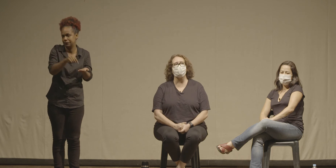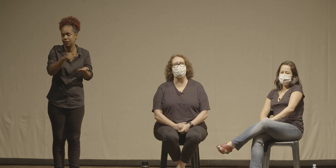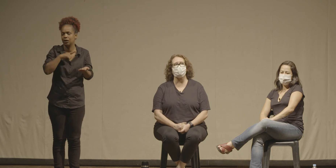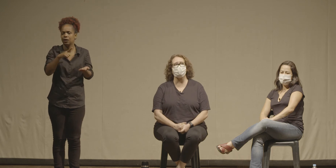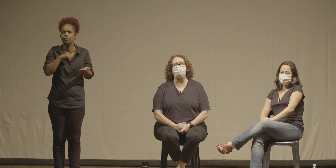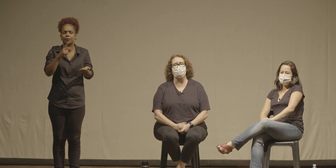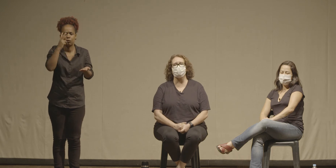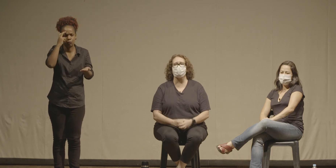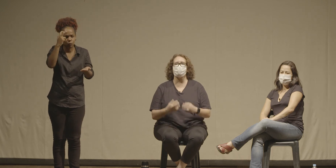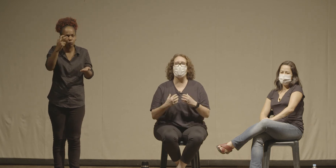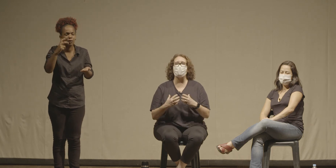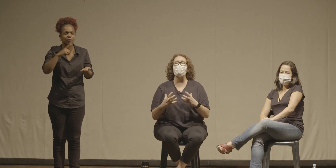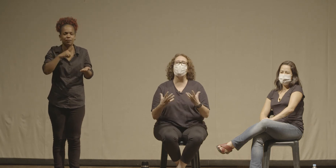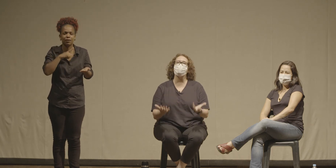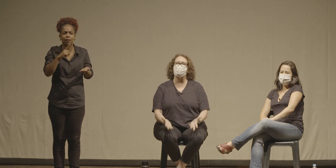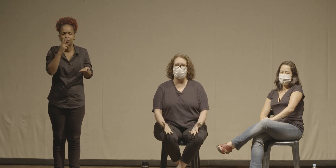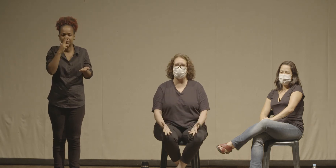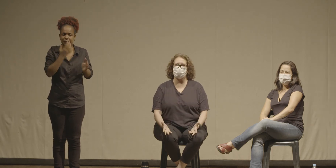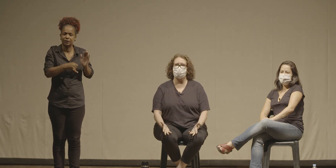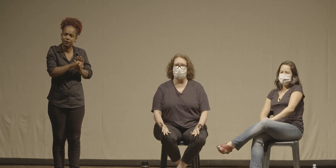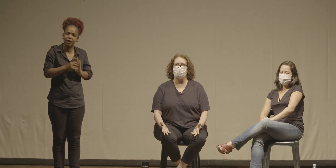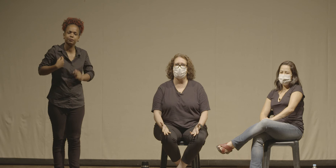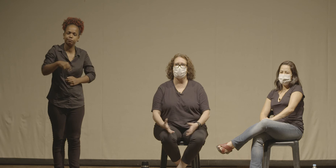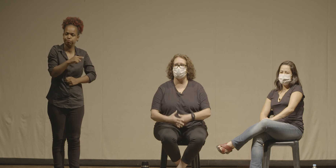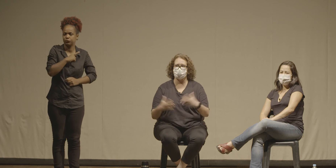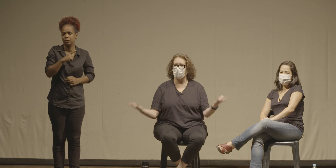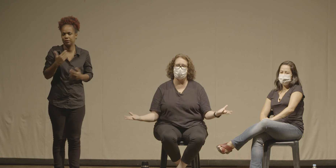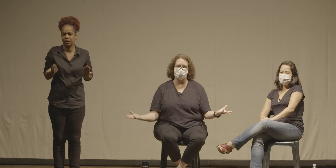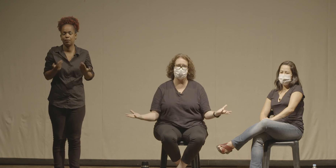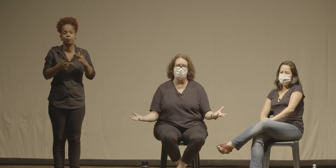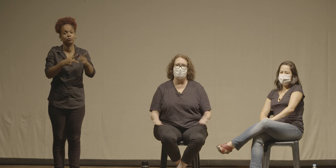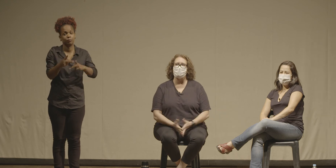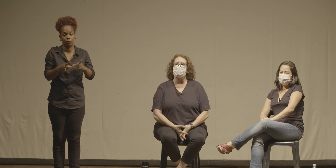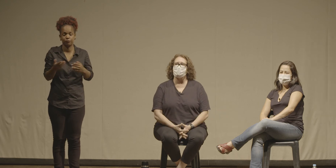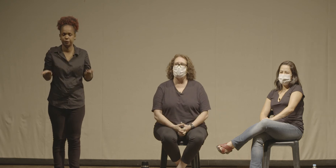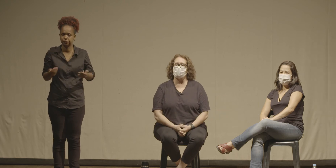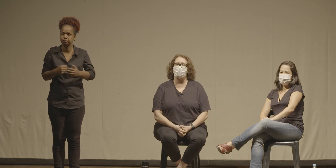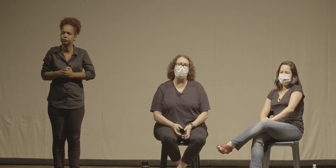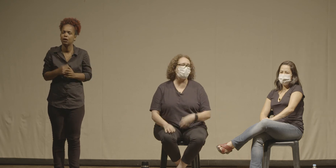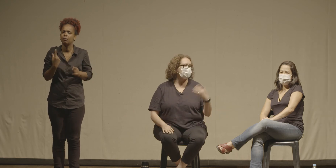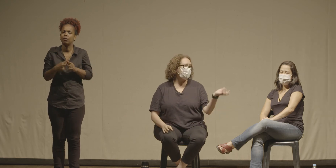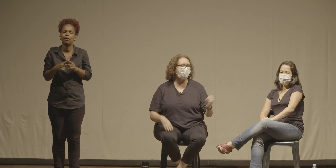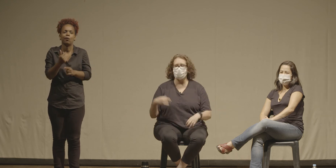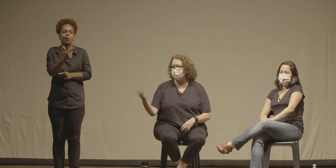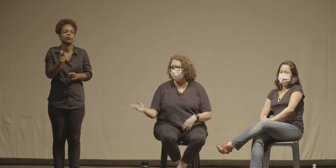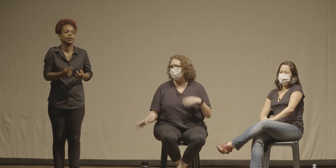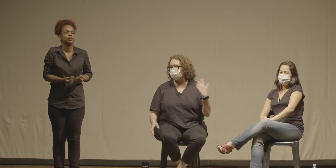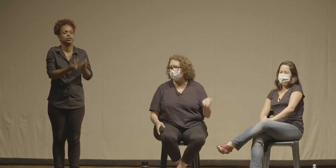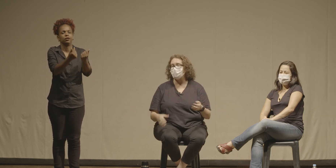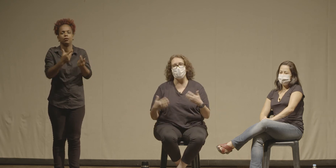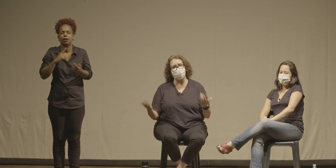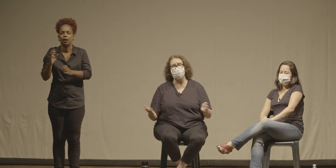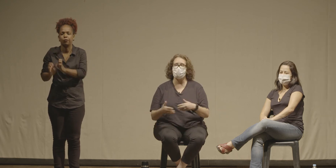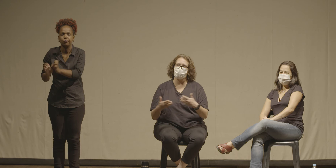que nos dá identidade, né? Para os povos. Porque o resto é dinheiro, é economia,